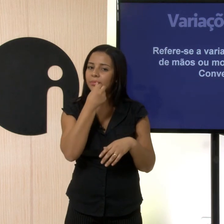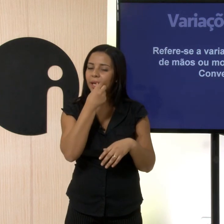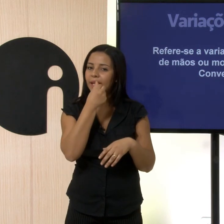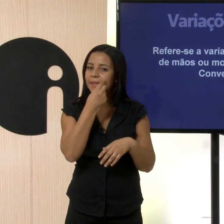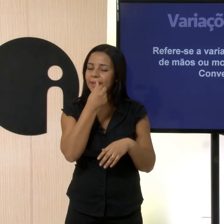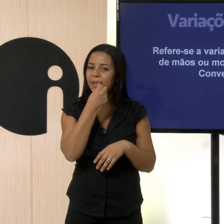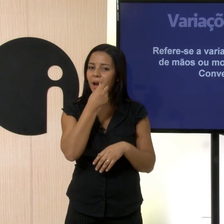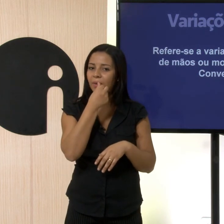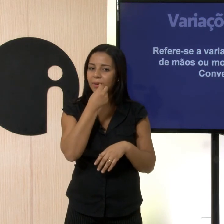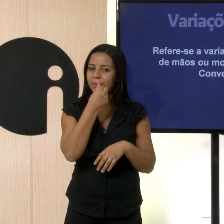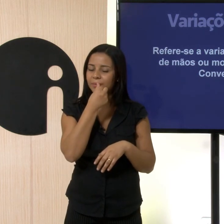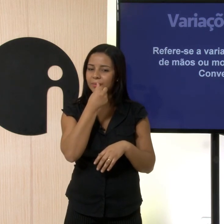Esse sinal.